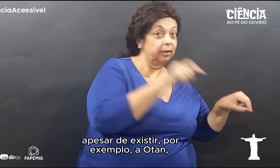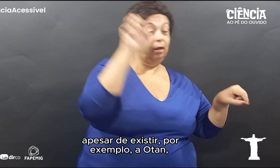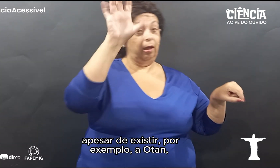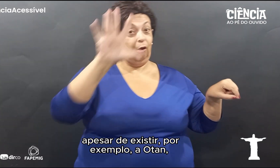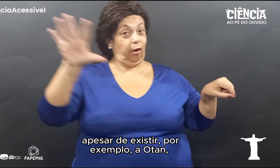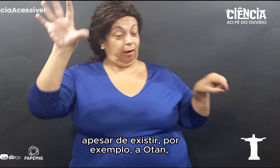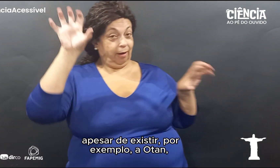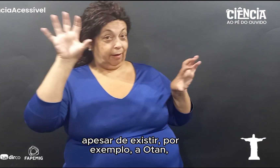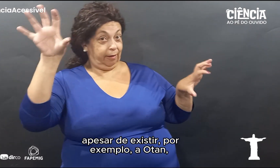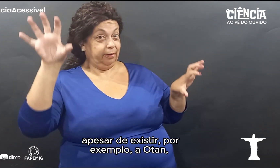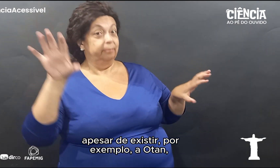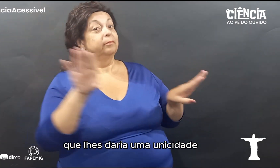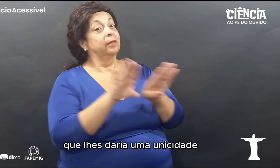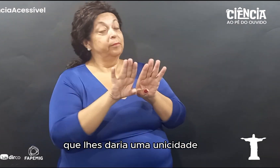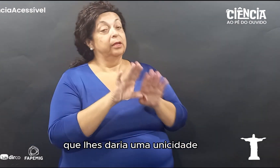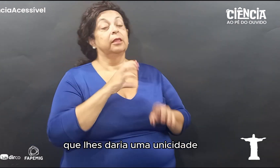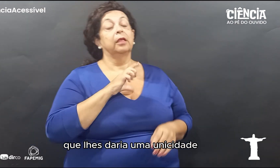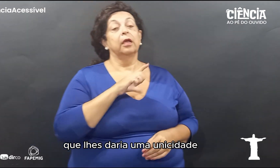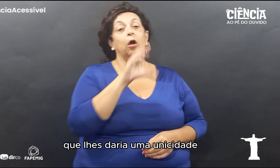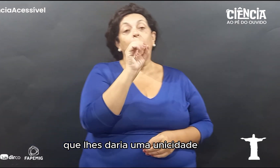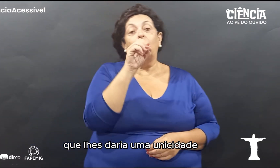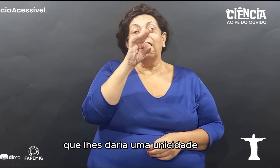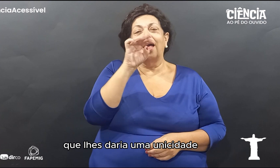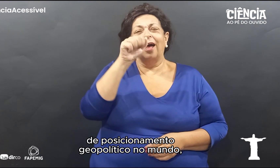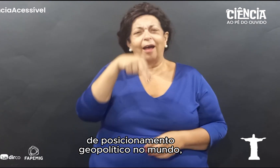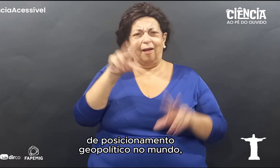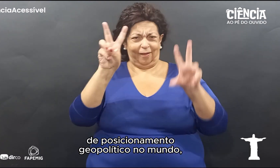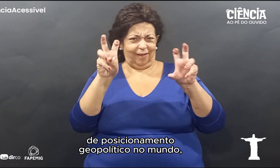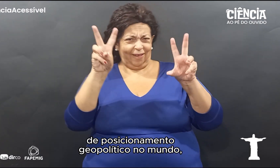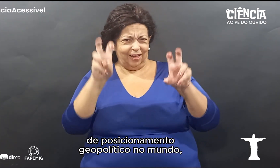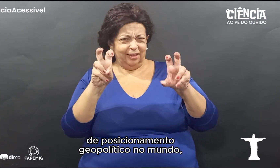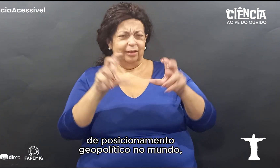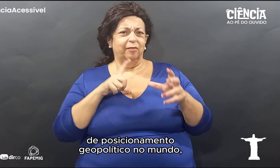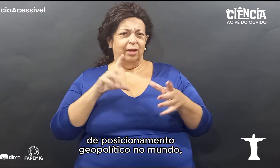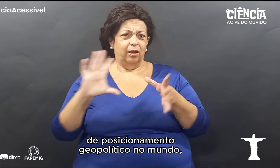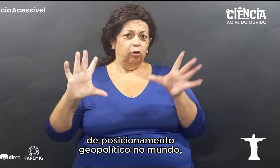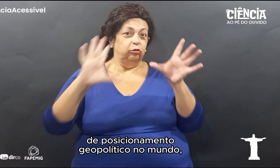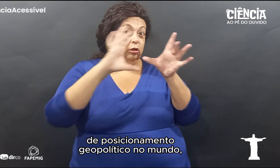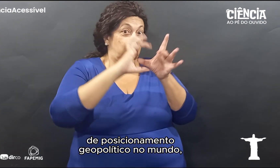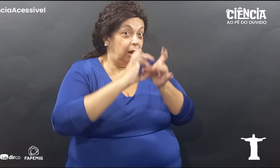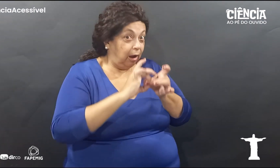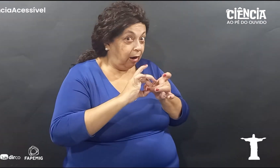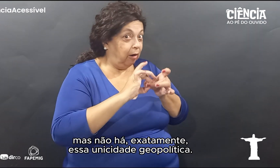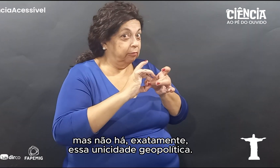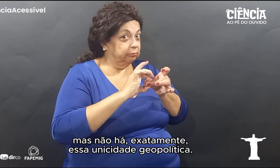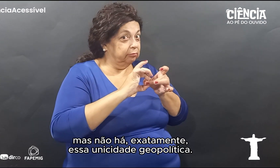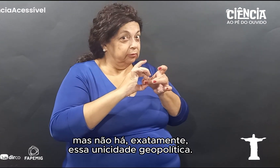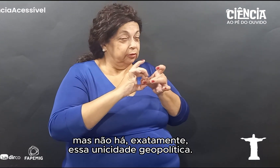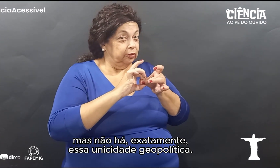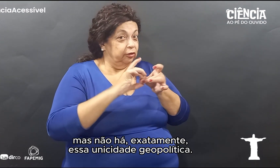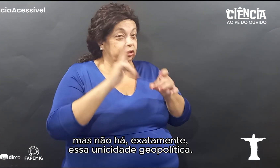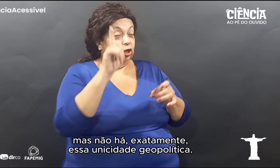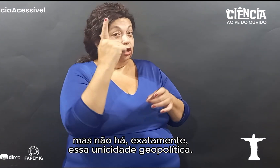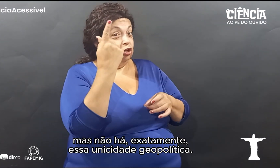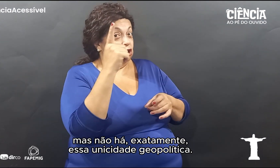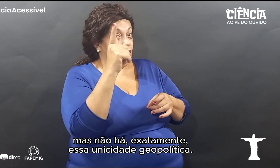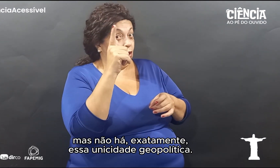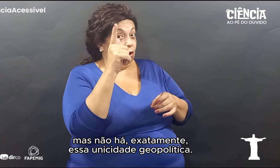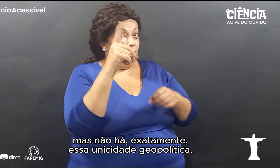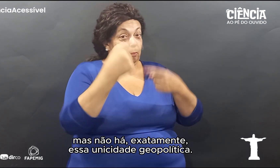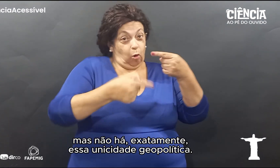existir, por exemplo, a OTAN, que lhes daria uma unicidade de posicionamento geopolítico no mundo, mas não há exatamente